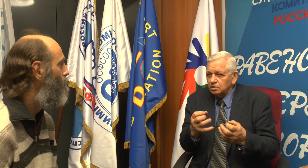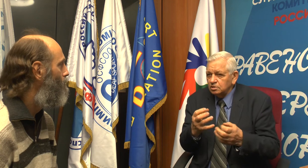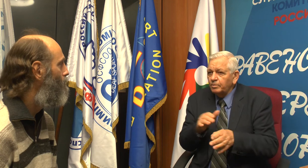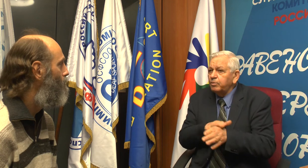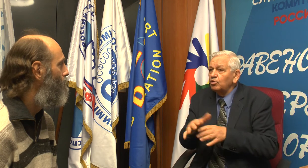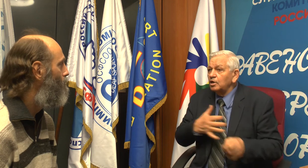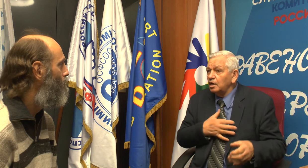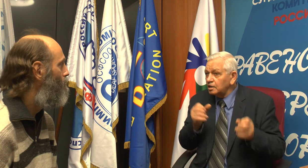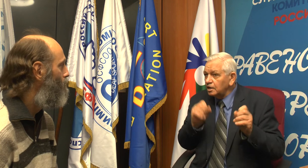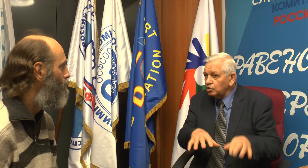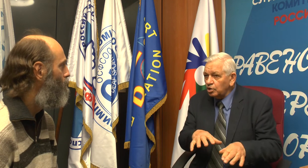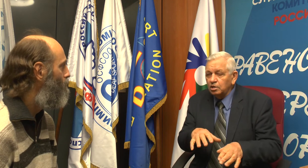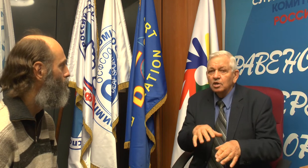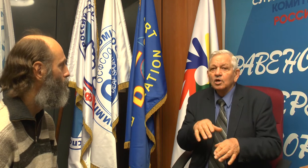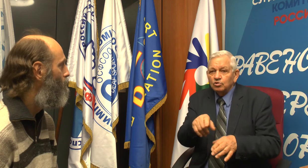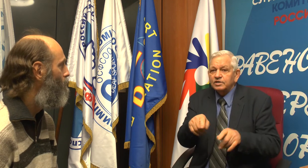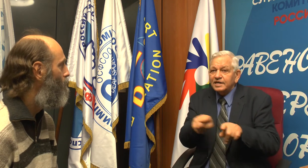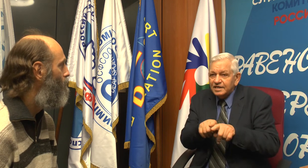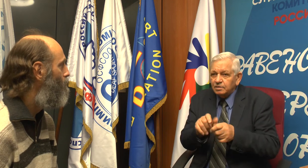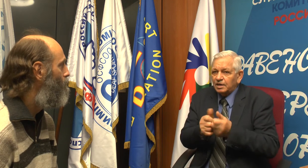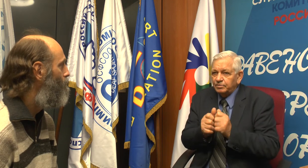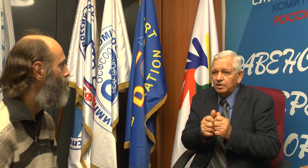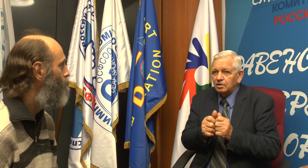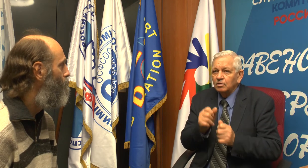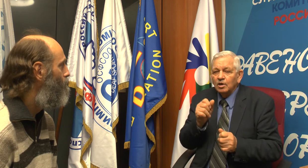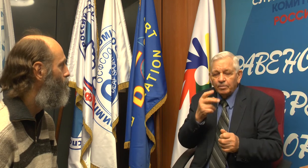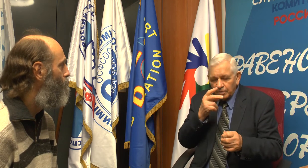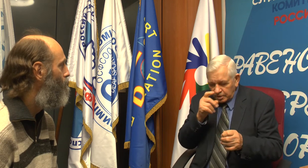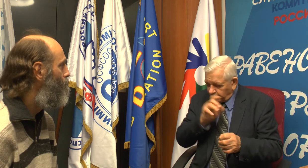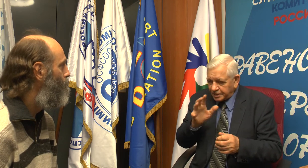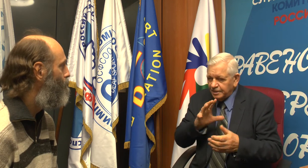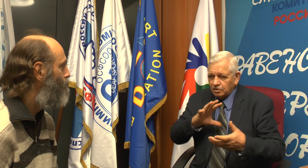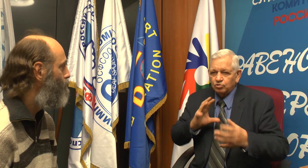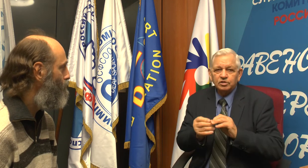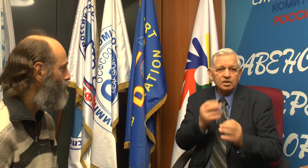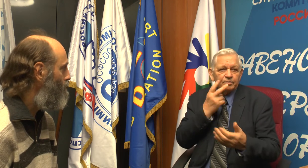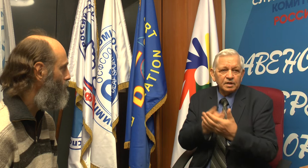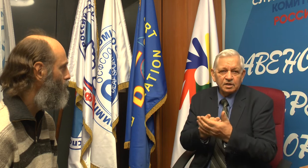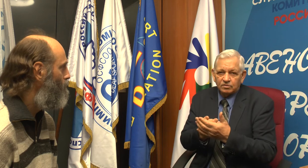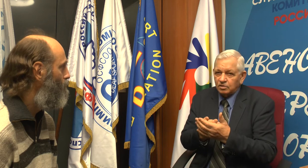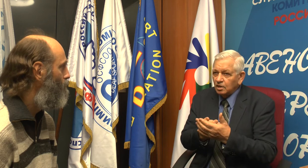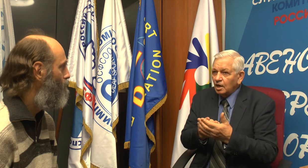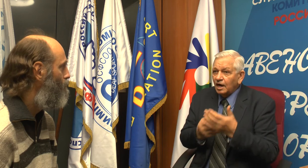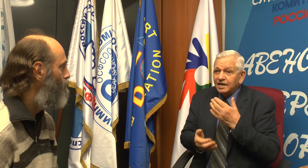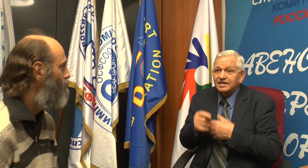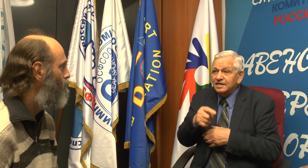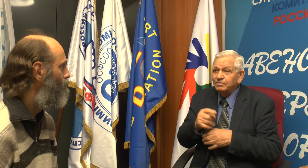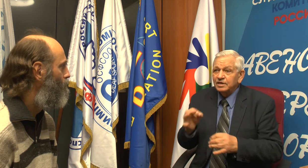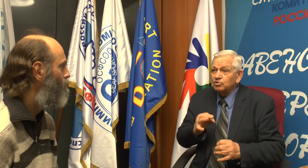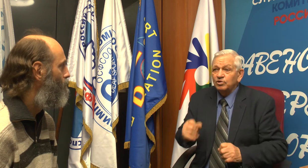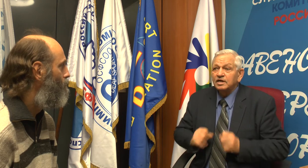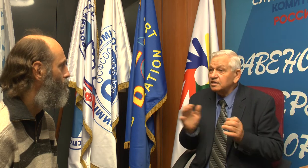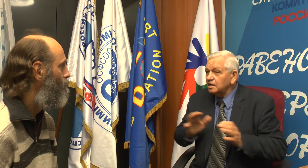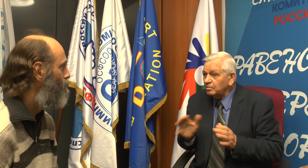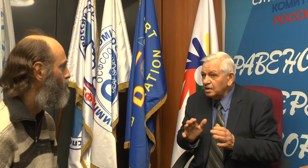с полной отдачей, то такие спортсмены неплохие результаты показывают. А если с ними никто не